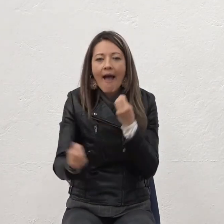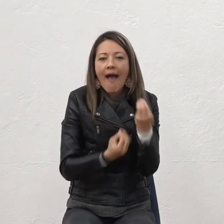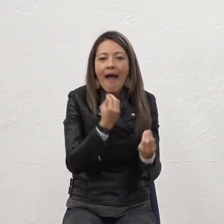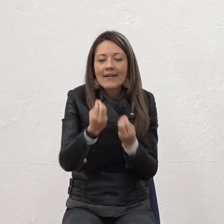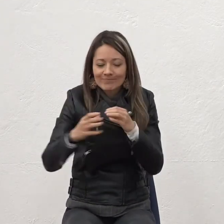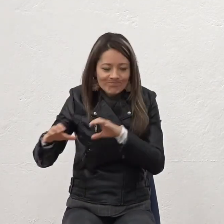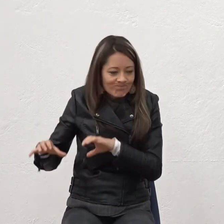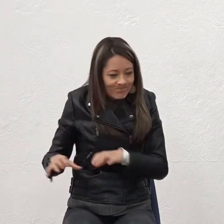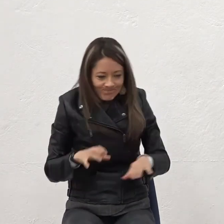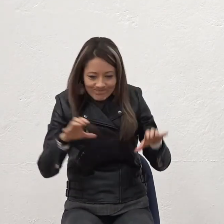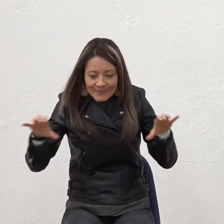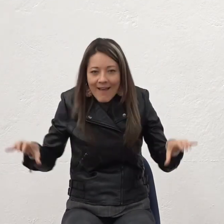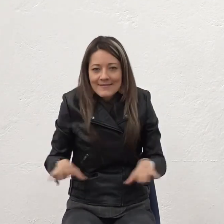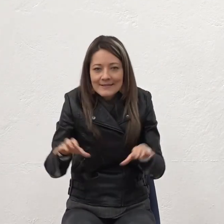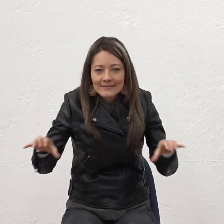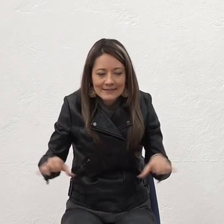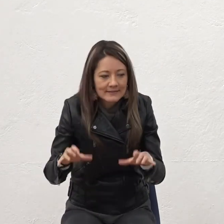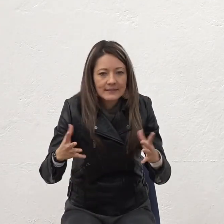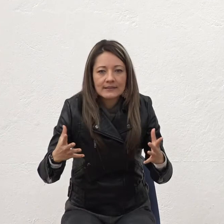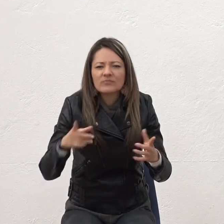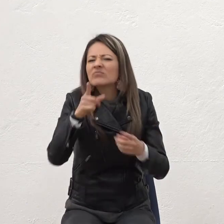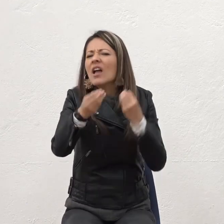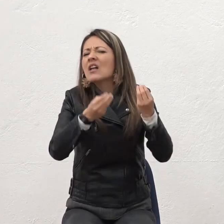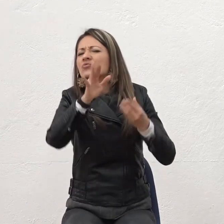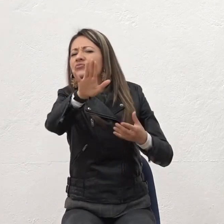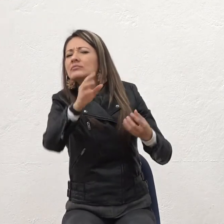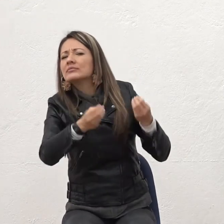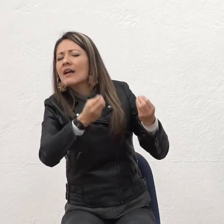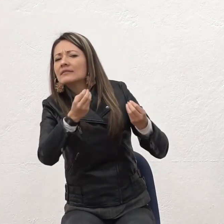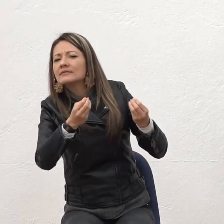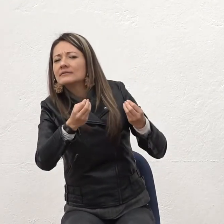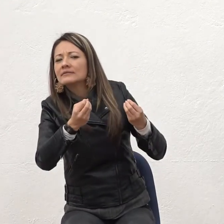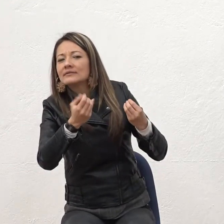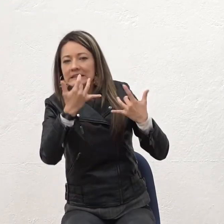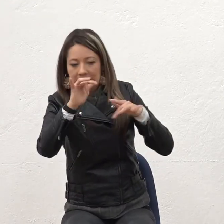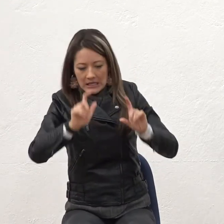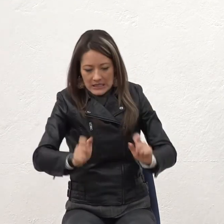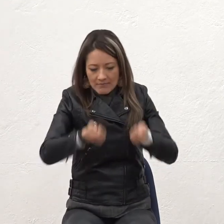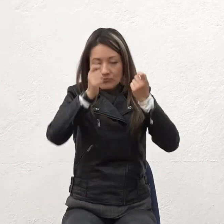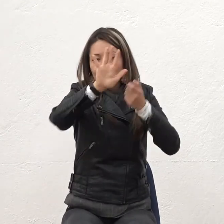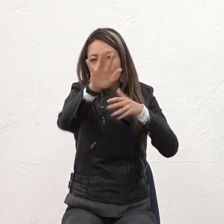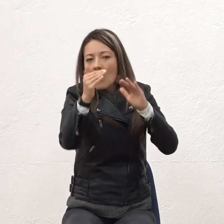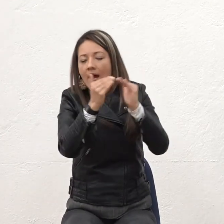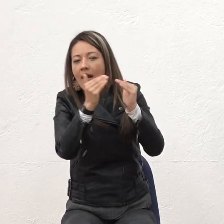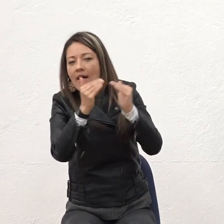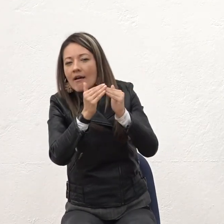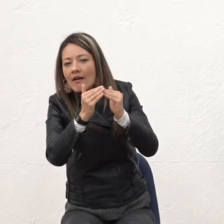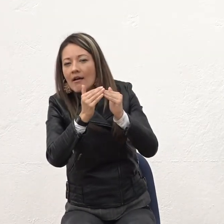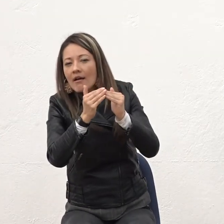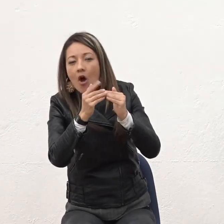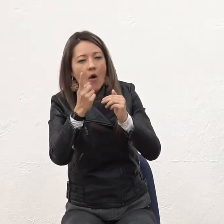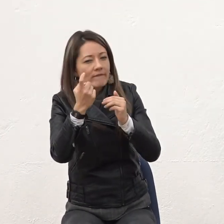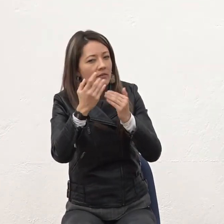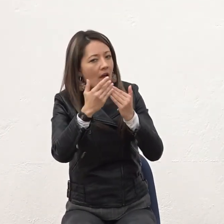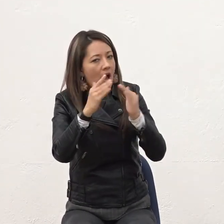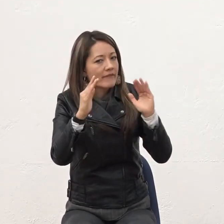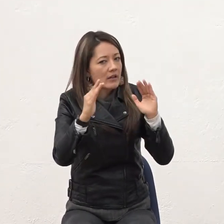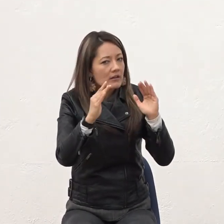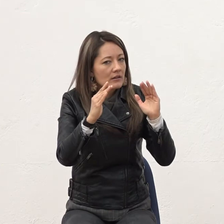tengo que hacer? ¿Qué tiene que hacer usted que la salvación llegó a su casa o no le ha abierto la